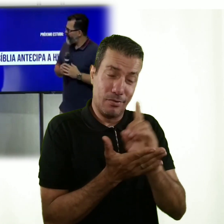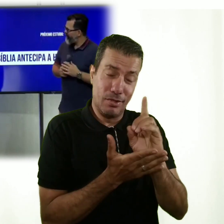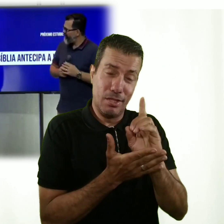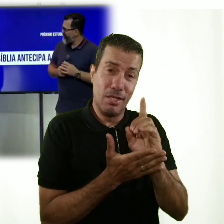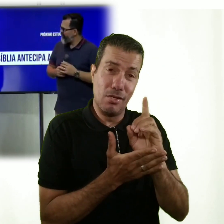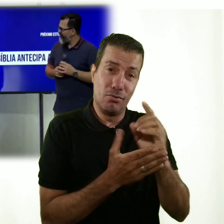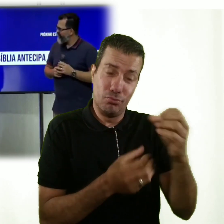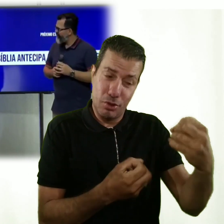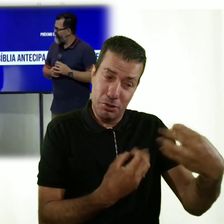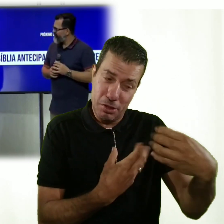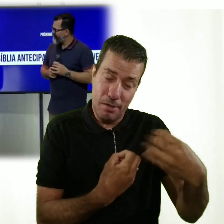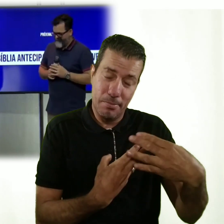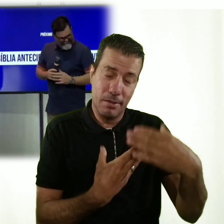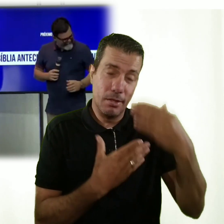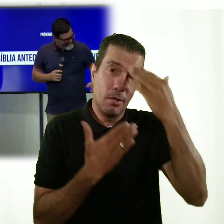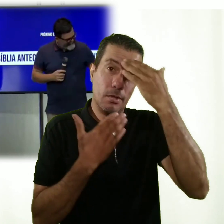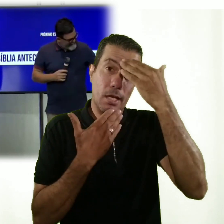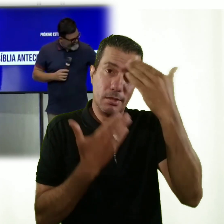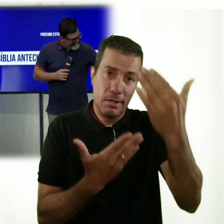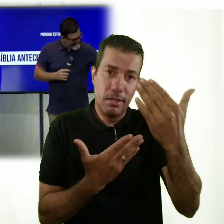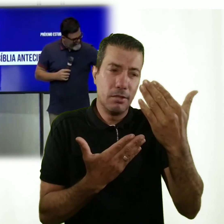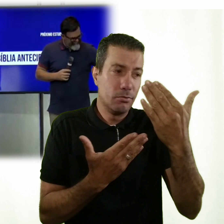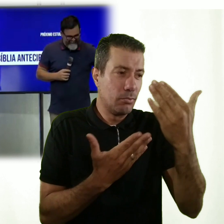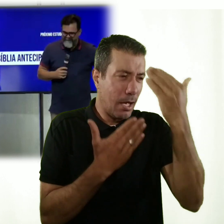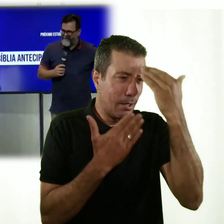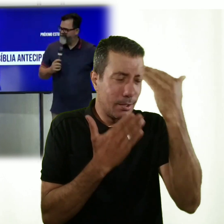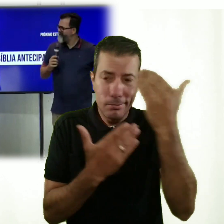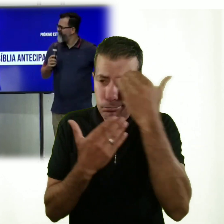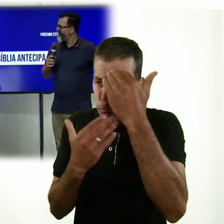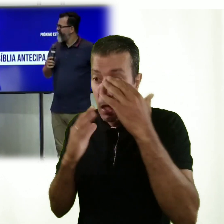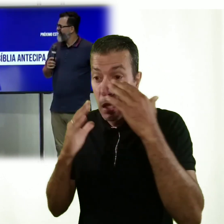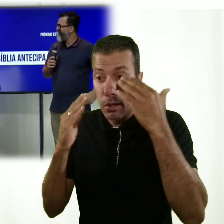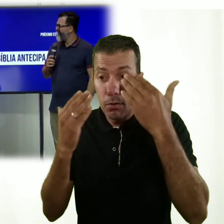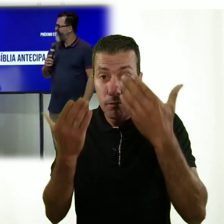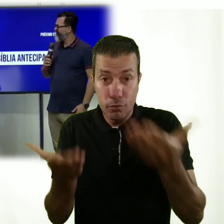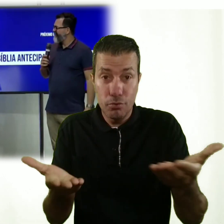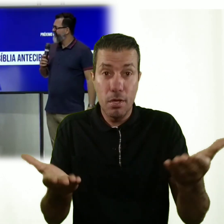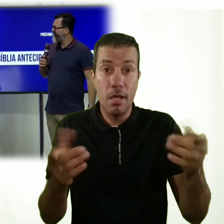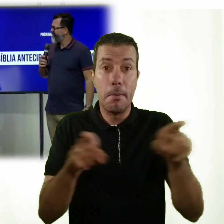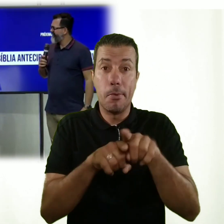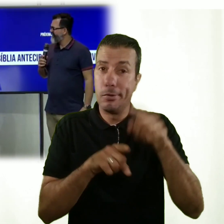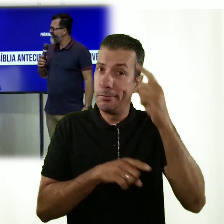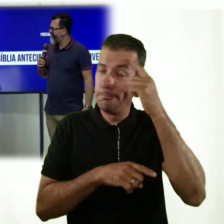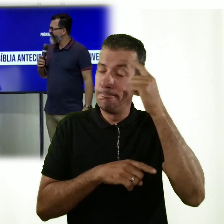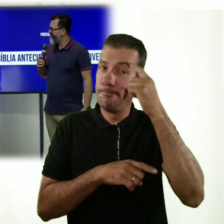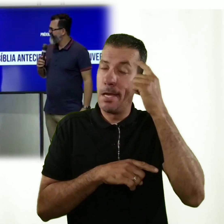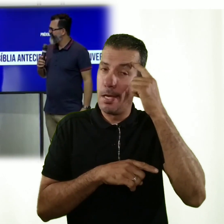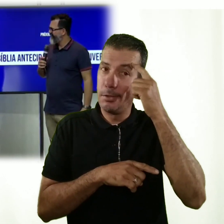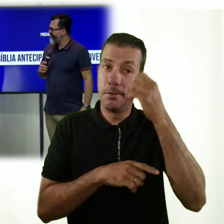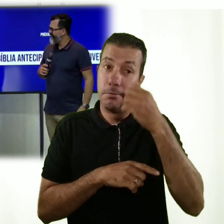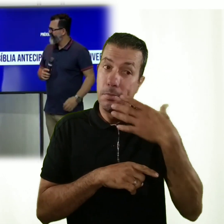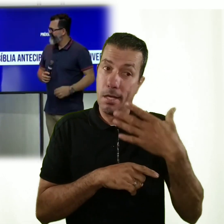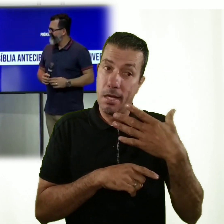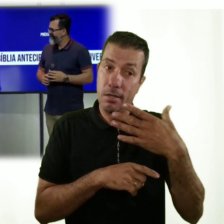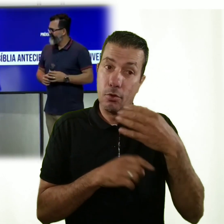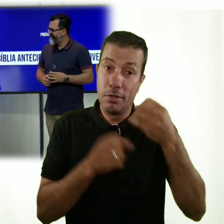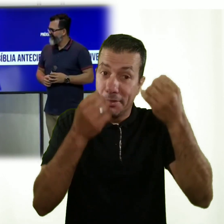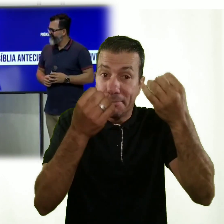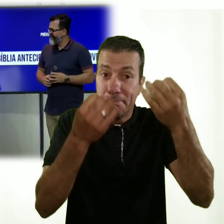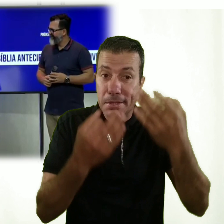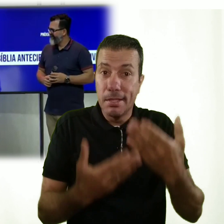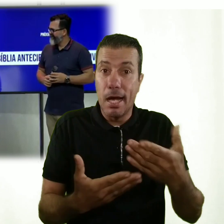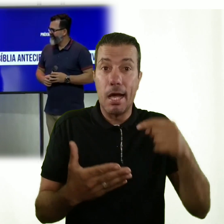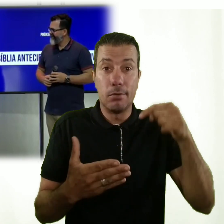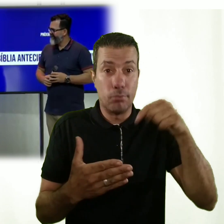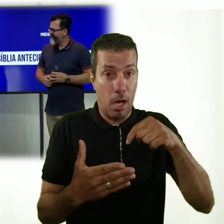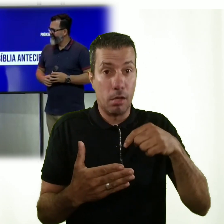a disposição de vocês e espero que vocês pensem bem em tudo que foi falado aqui, gente, porque esse é